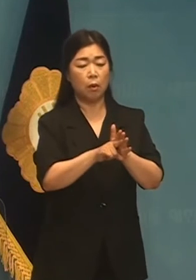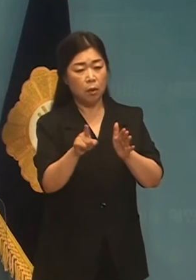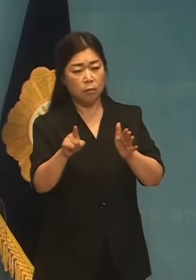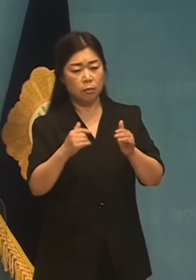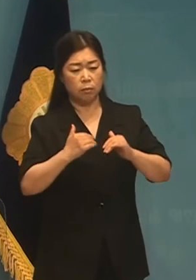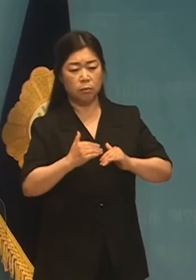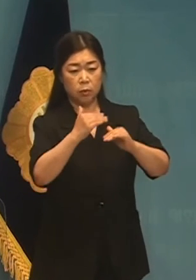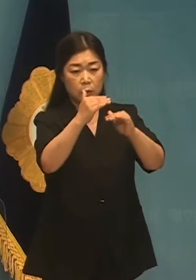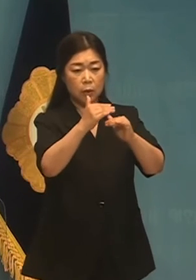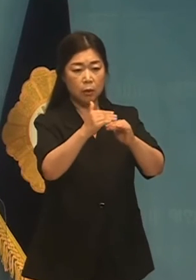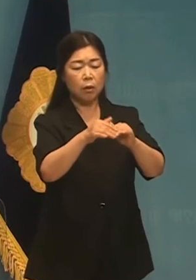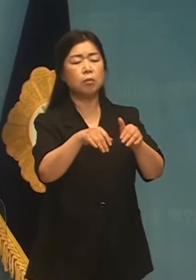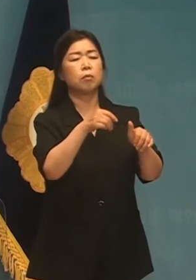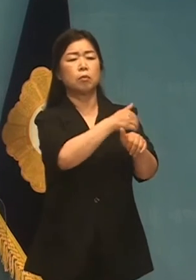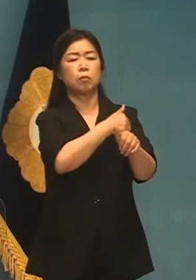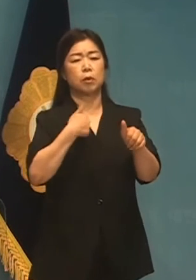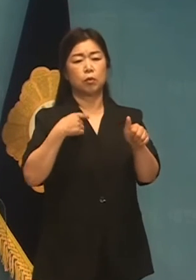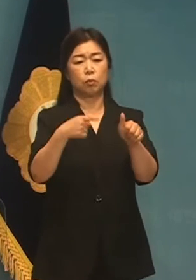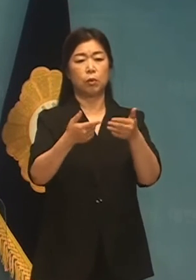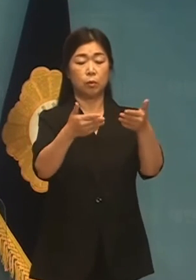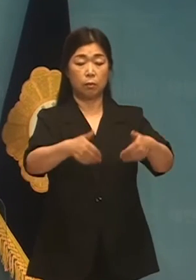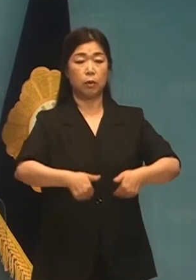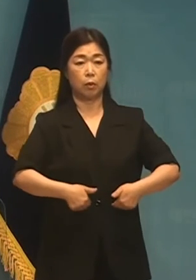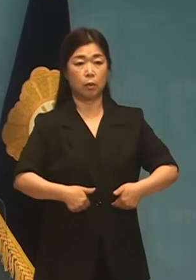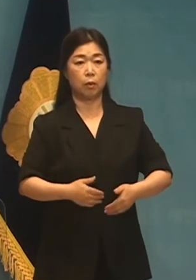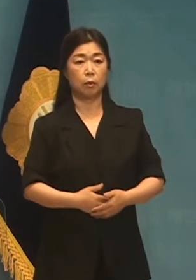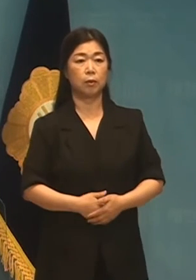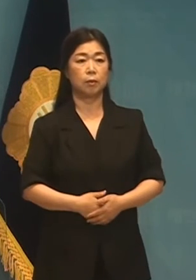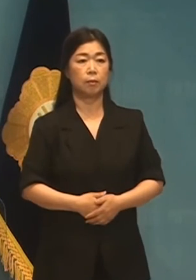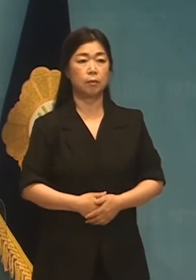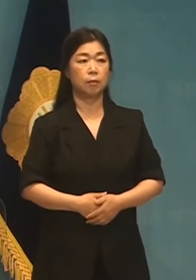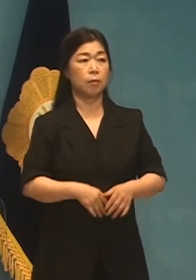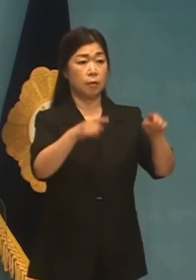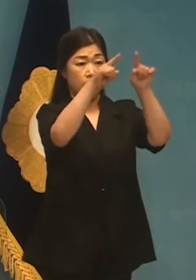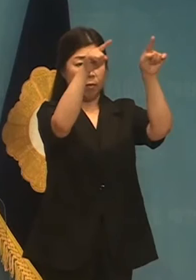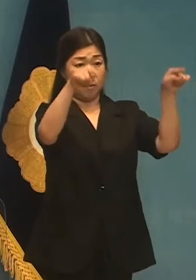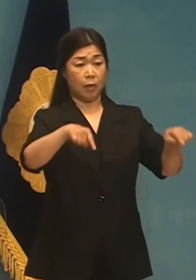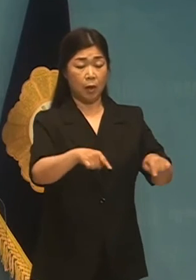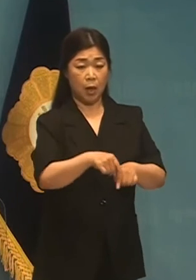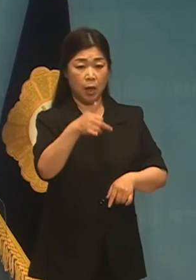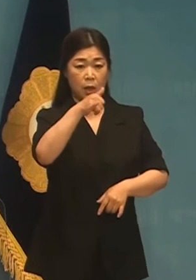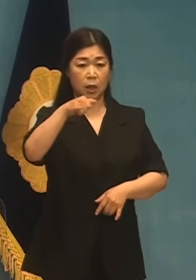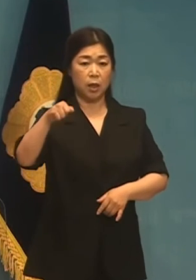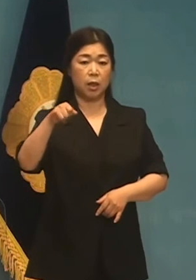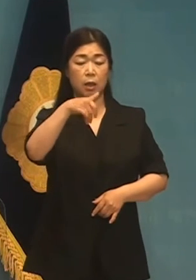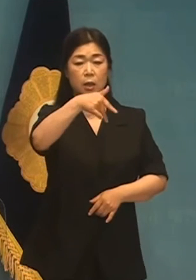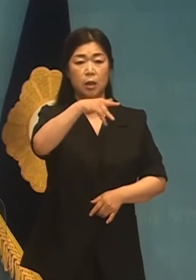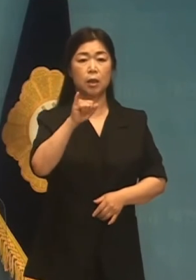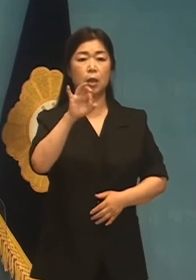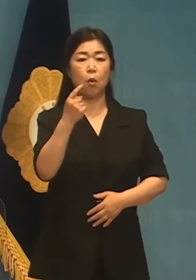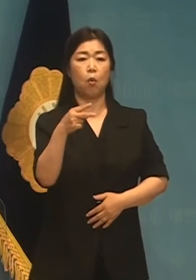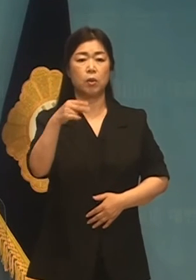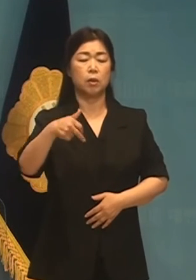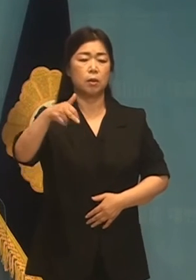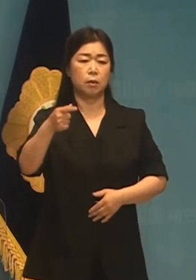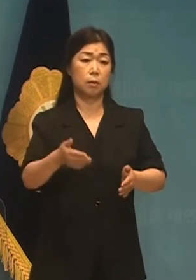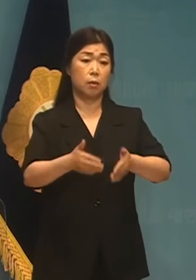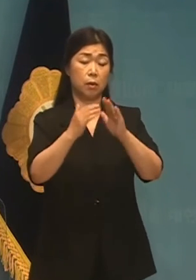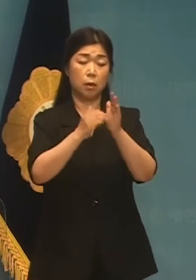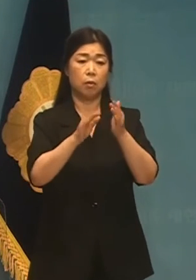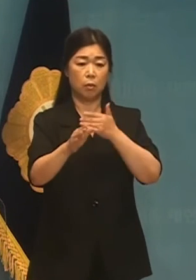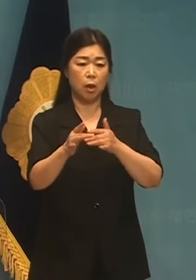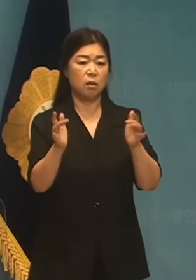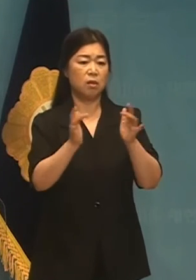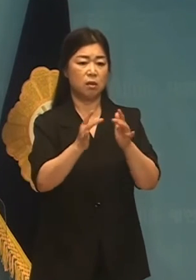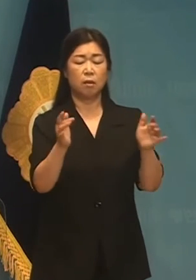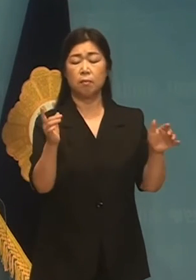경로가 반드시 확보되어야 합니다. 비싼 키오스크 설치만으로 디지털화를 이뤘다고 말하진 않겠습니다.